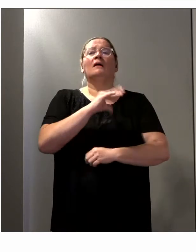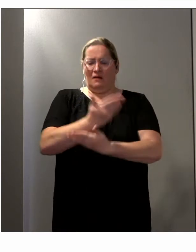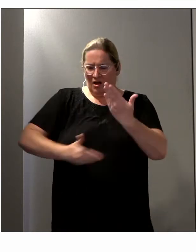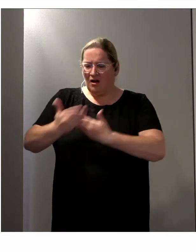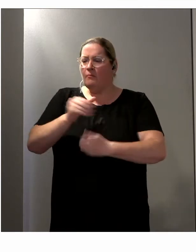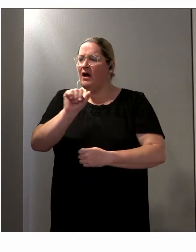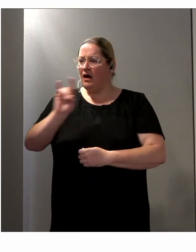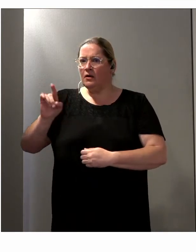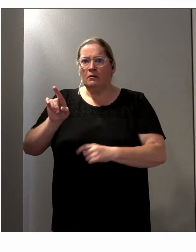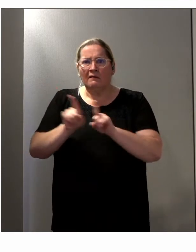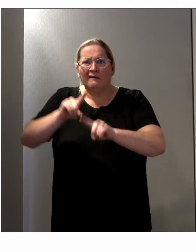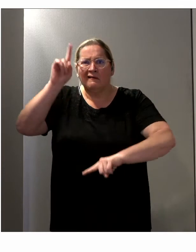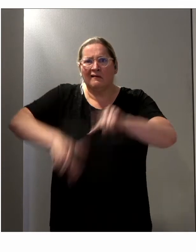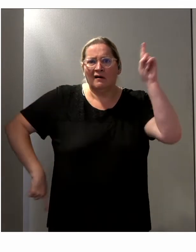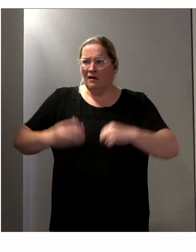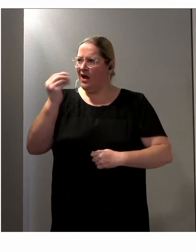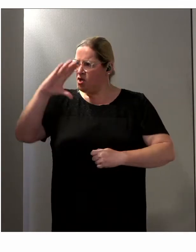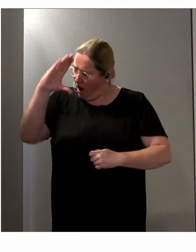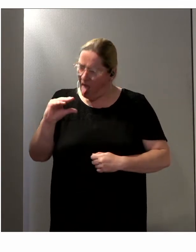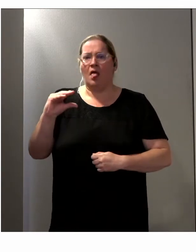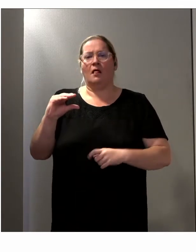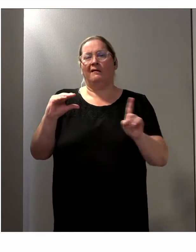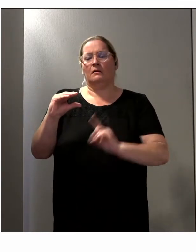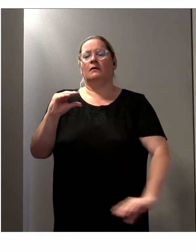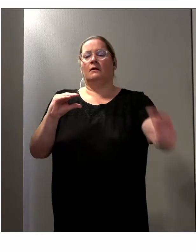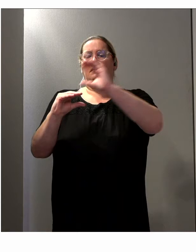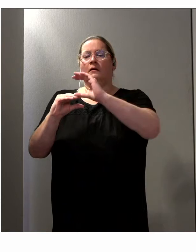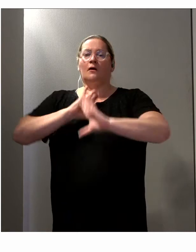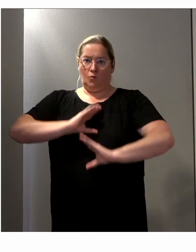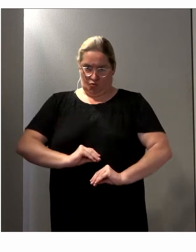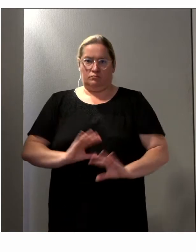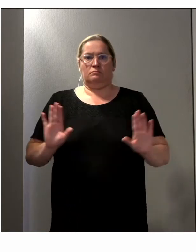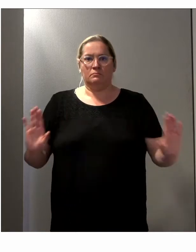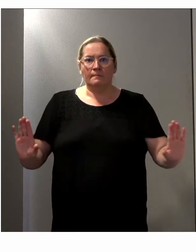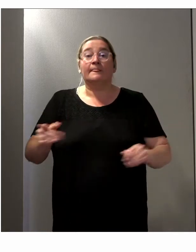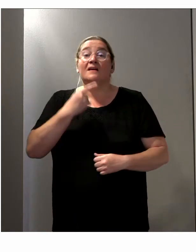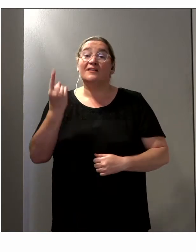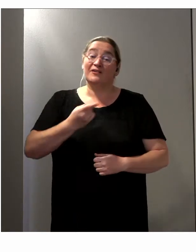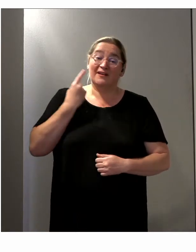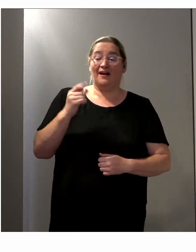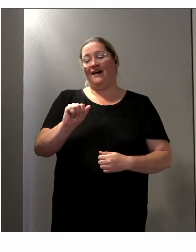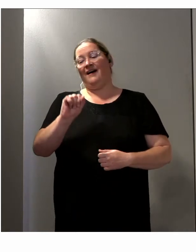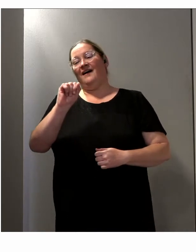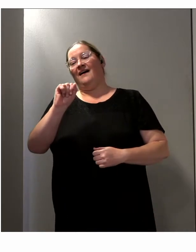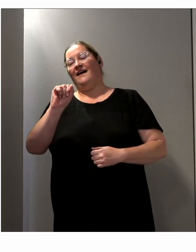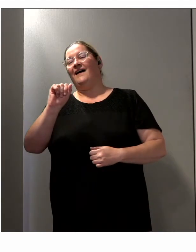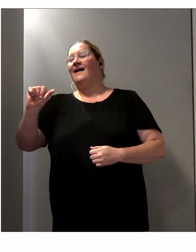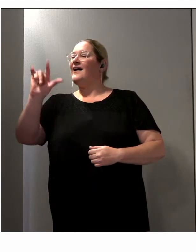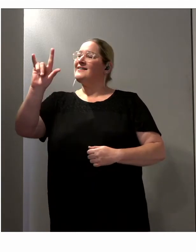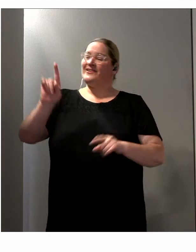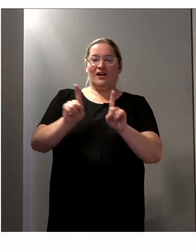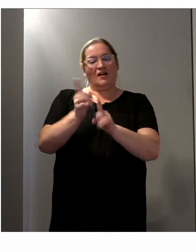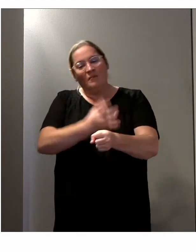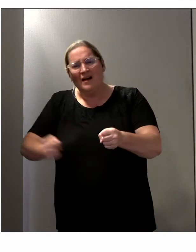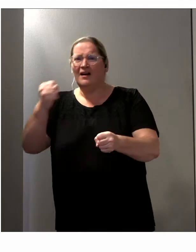profit de l'AH. C'est donc dire que l'AH n'était déjà pas née sous les meilleurs auspices. Elle était conçue à